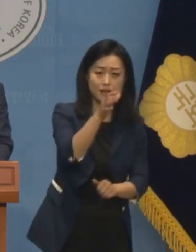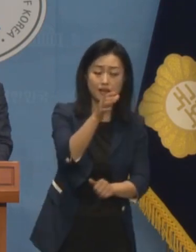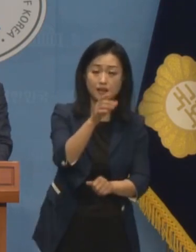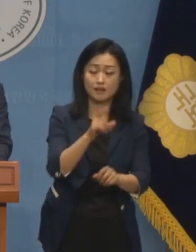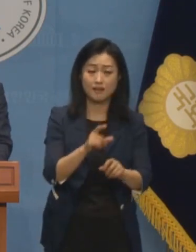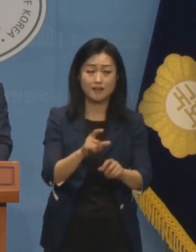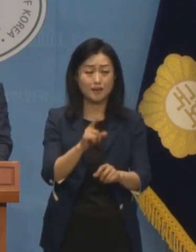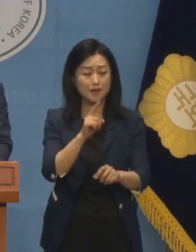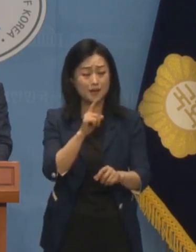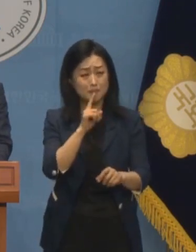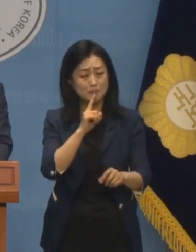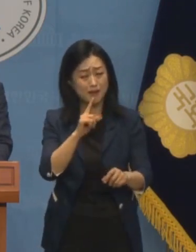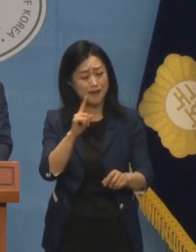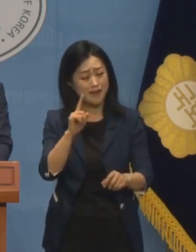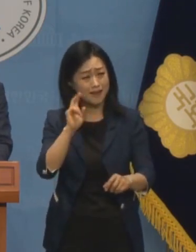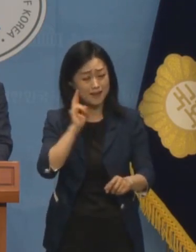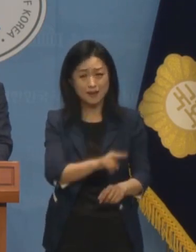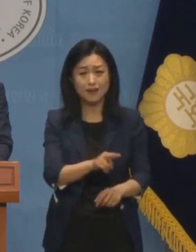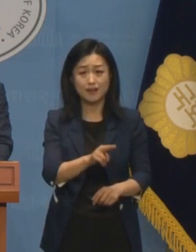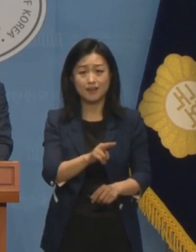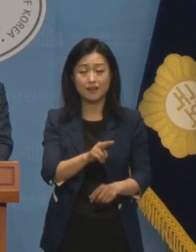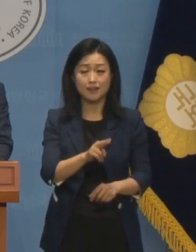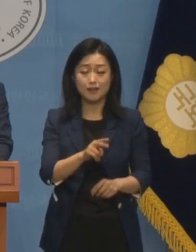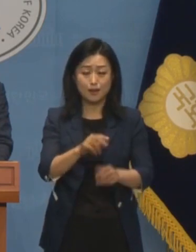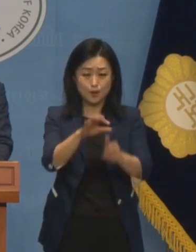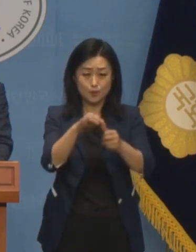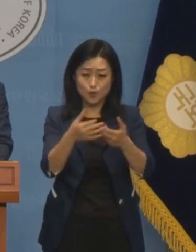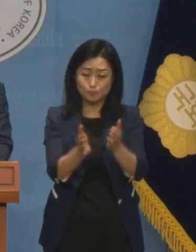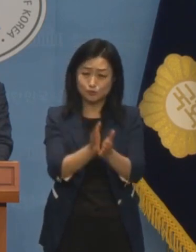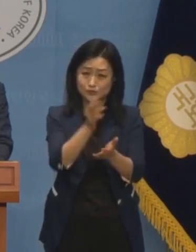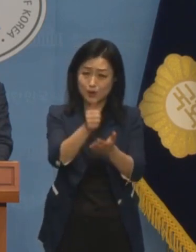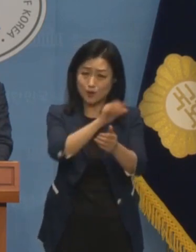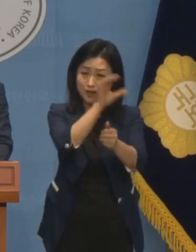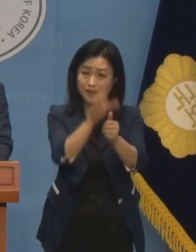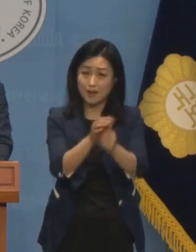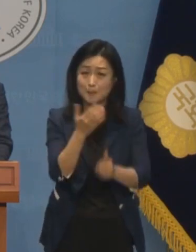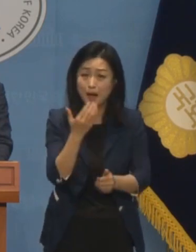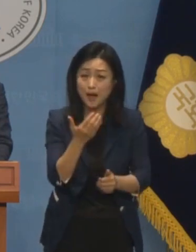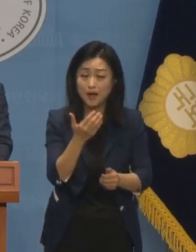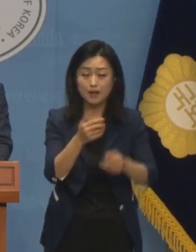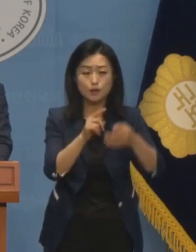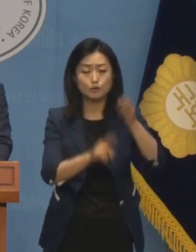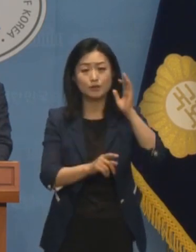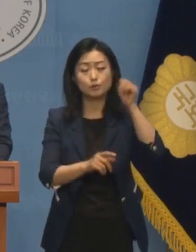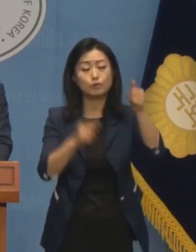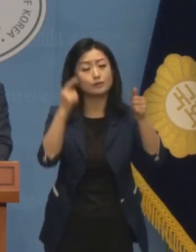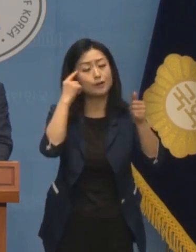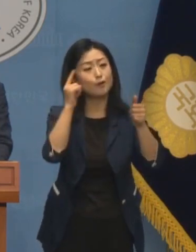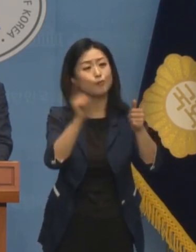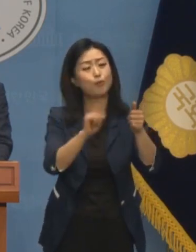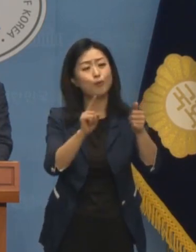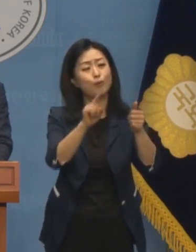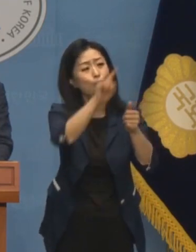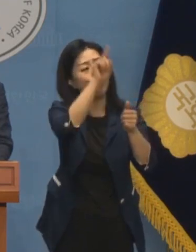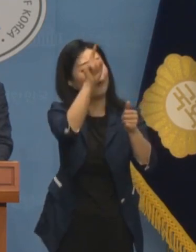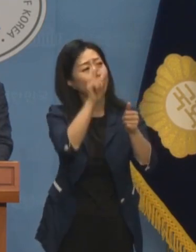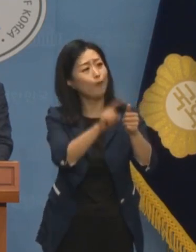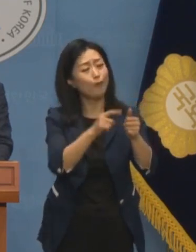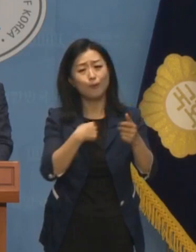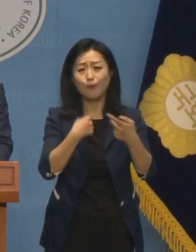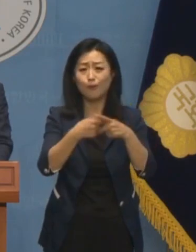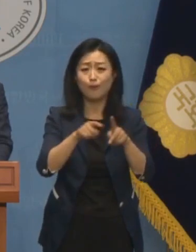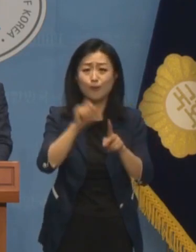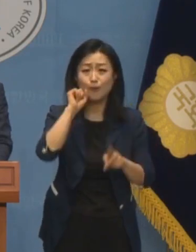있습니다. 이런 사람에게 고용노동부를 맡기겠다는 윤석열 대통령의 생각을 도무지 이해할